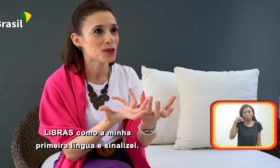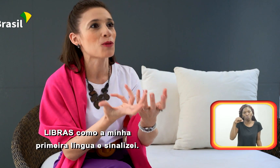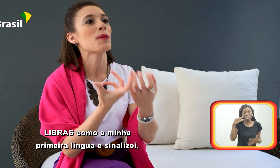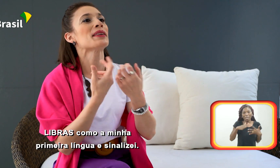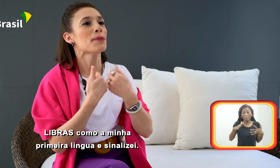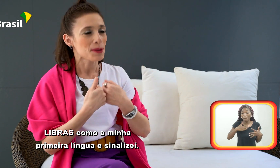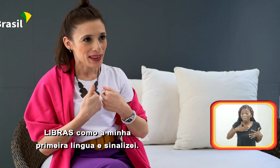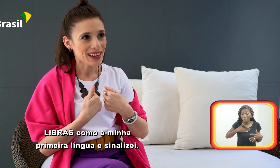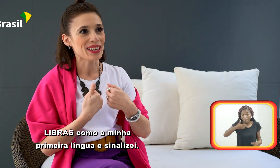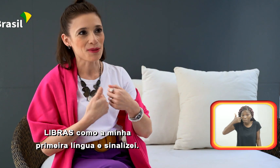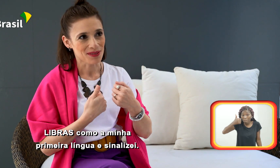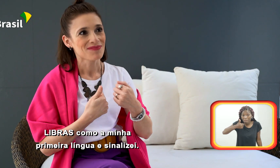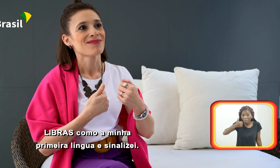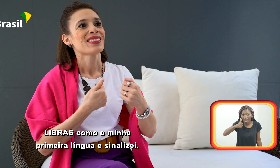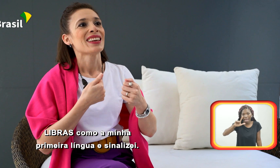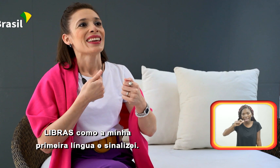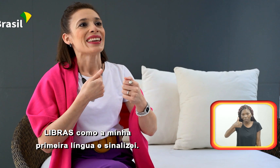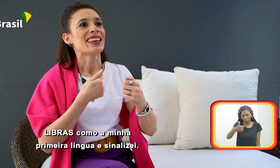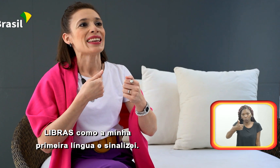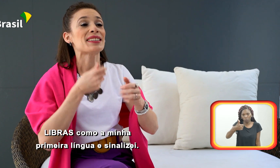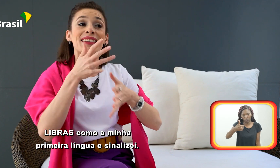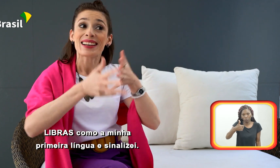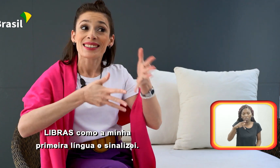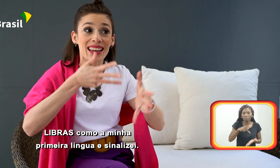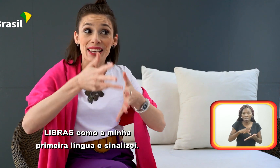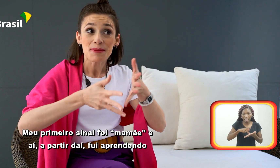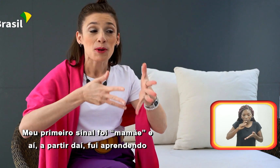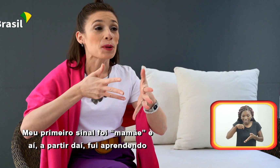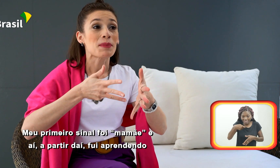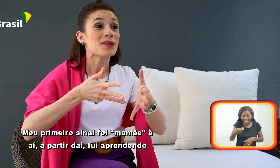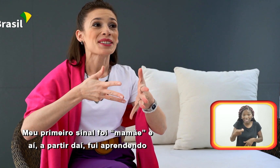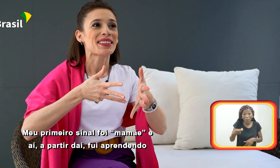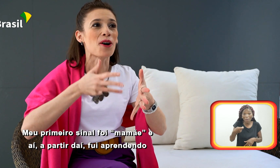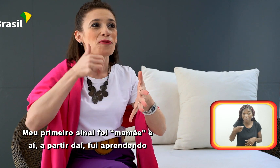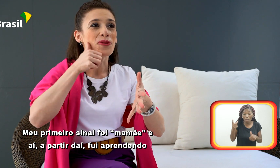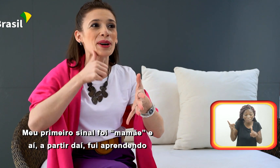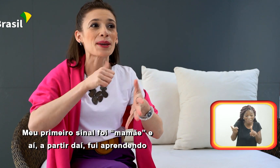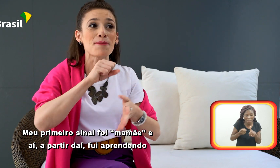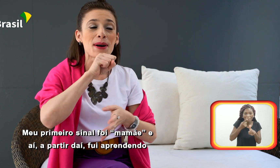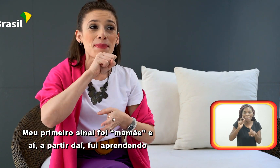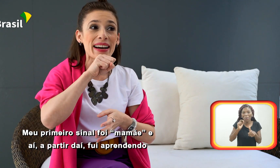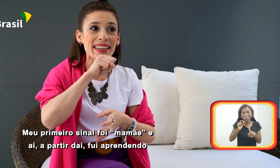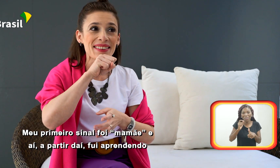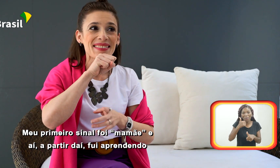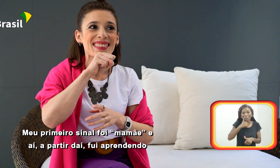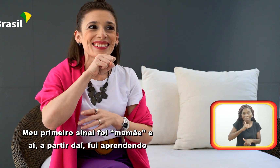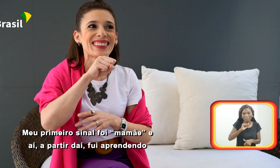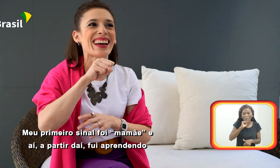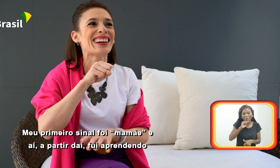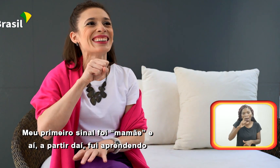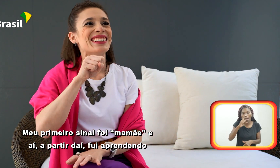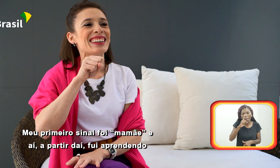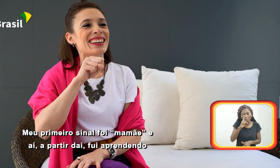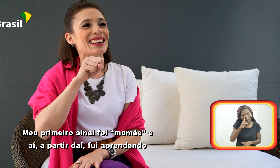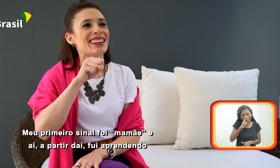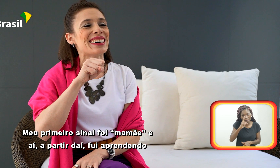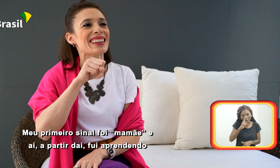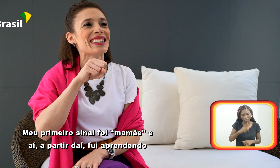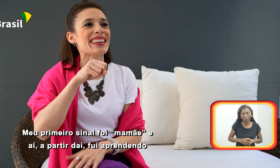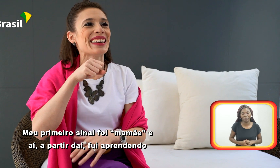como a minha primeira língua. E sinalizei, meu primeiro sinal foi mamãe, né?